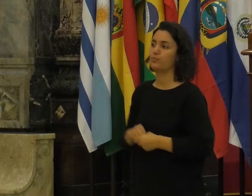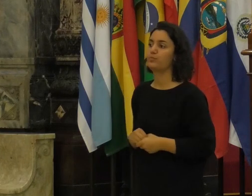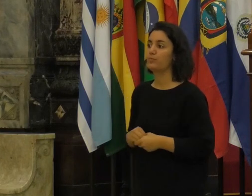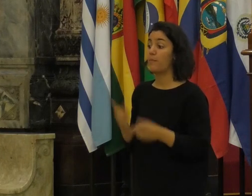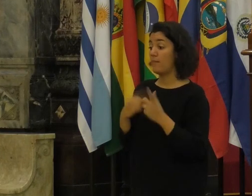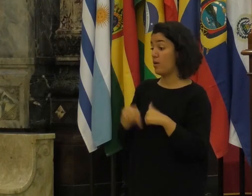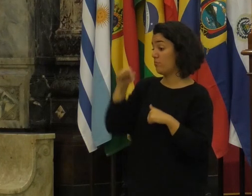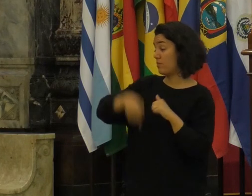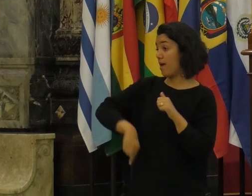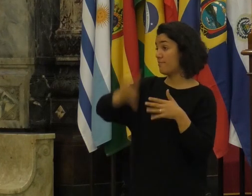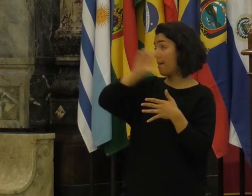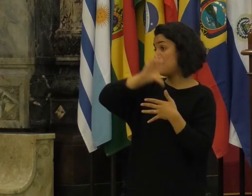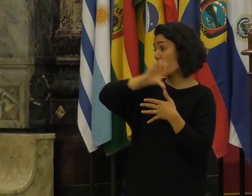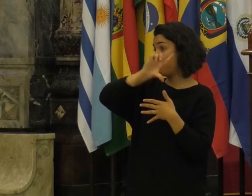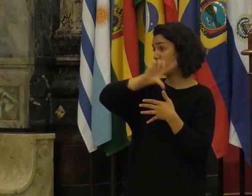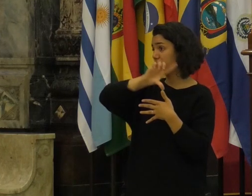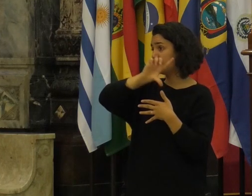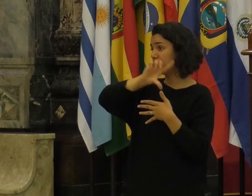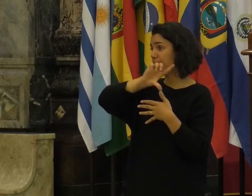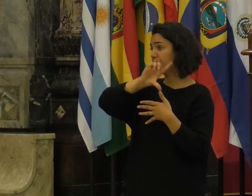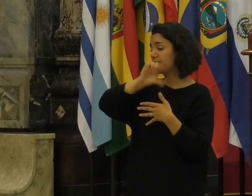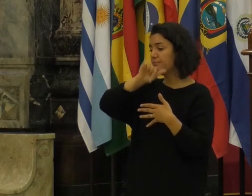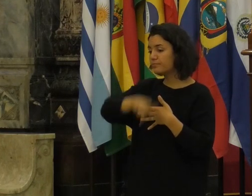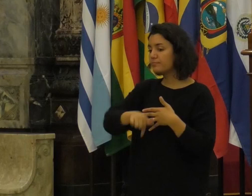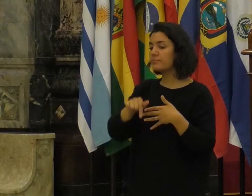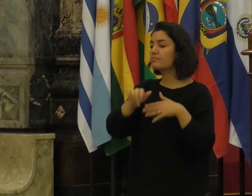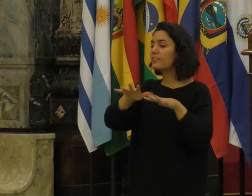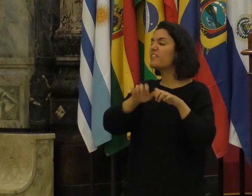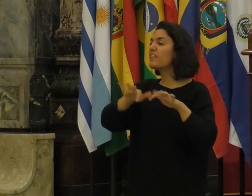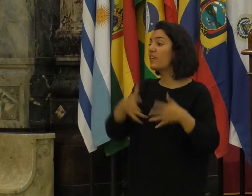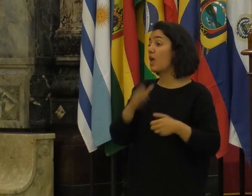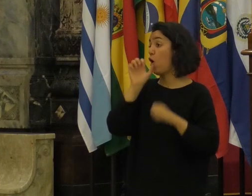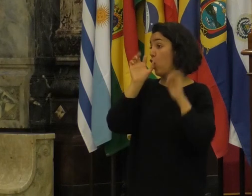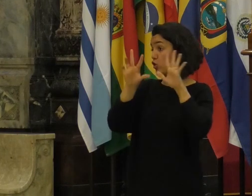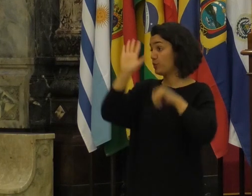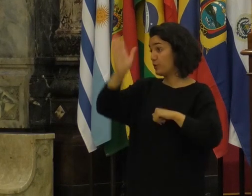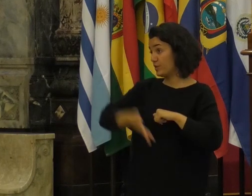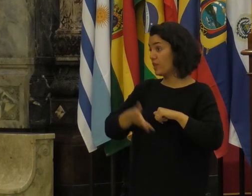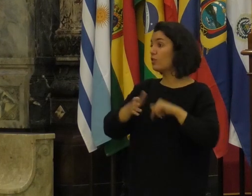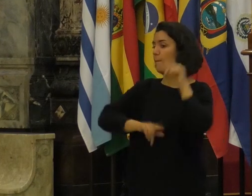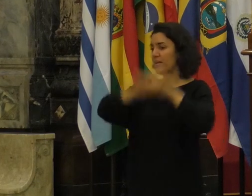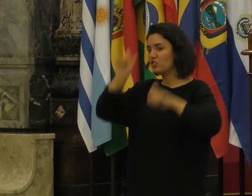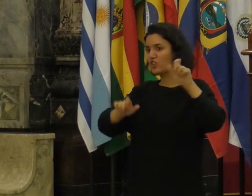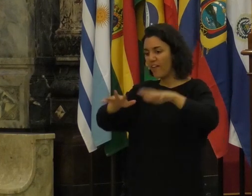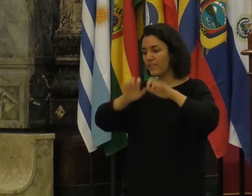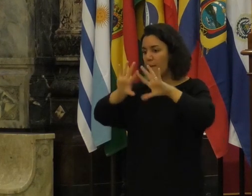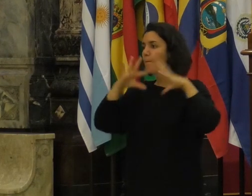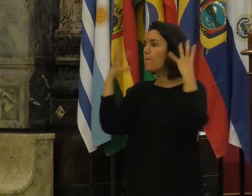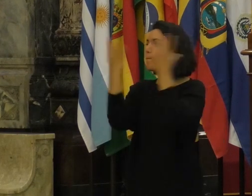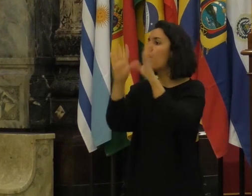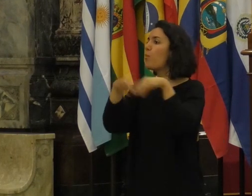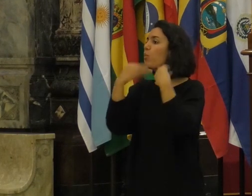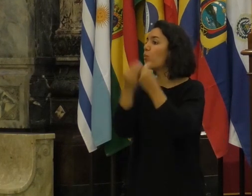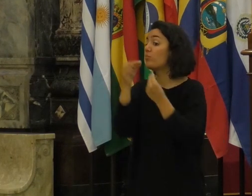Mientras nuestra América Latina, donde vive el 8% de la población mundial,